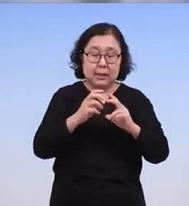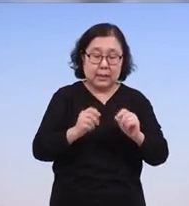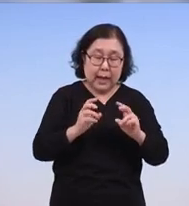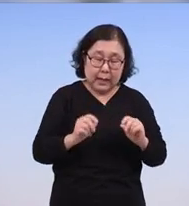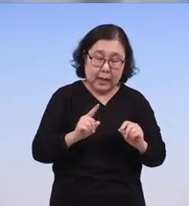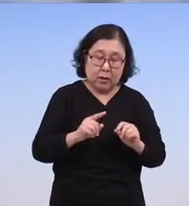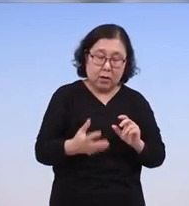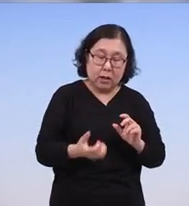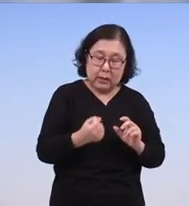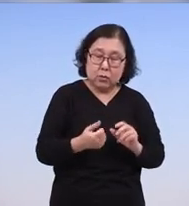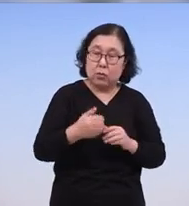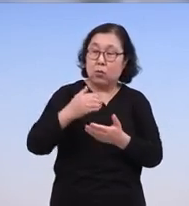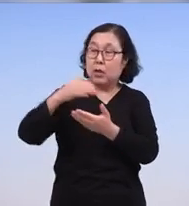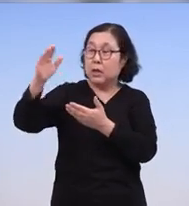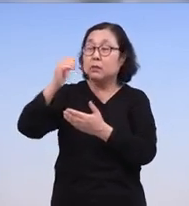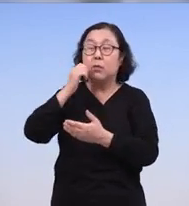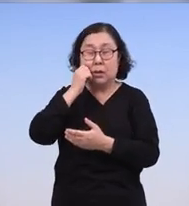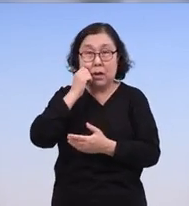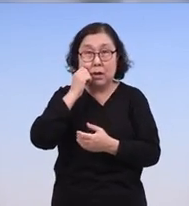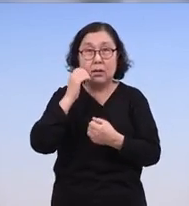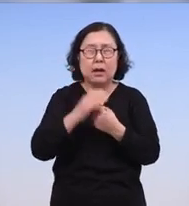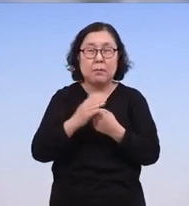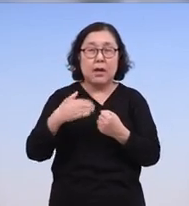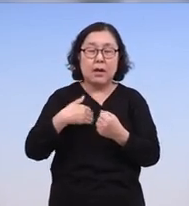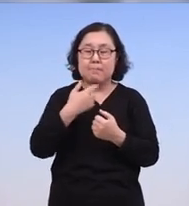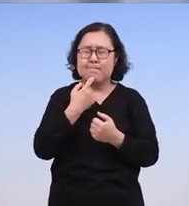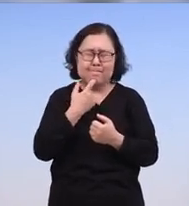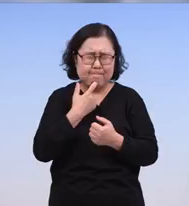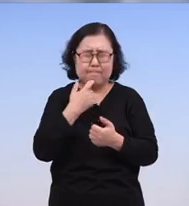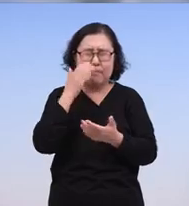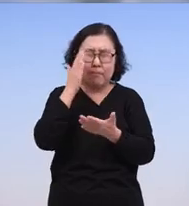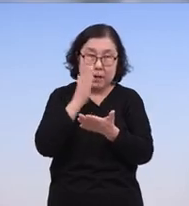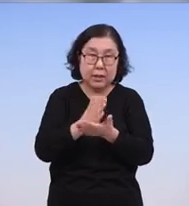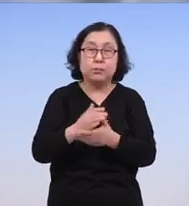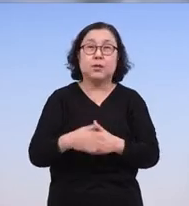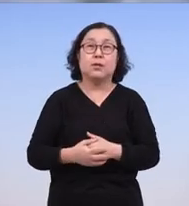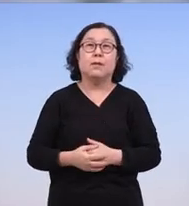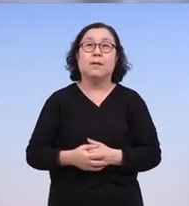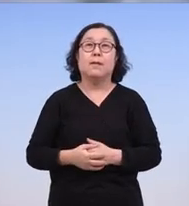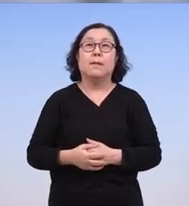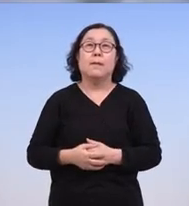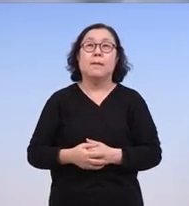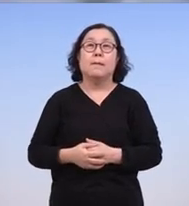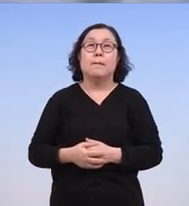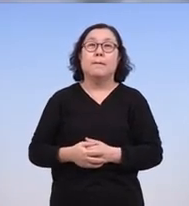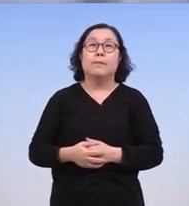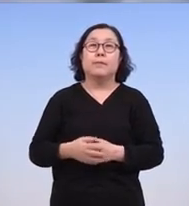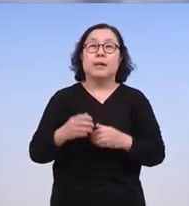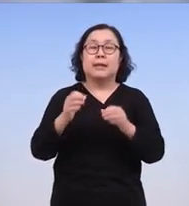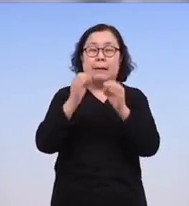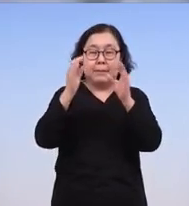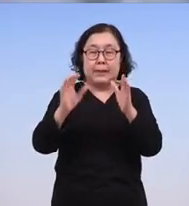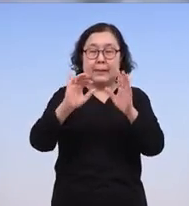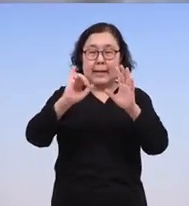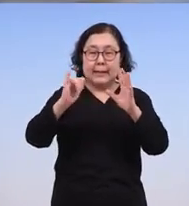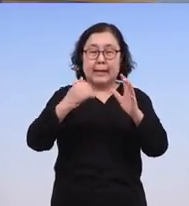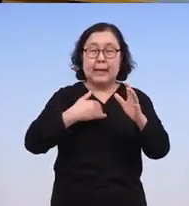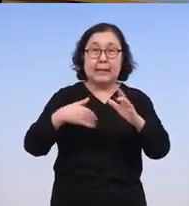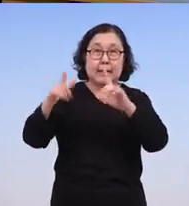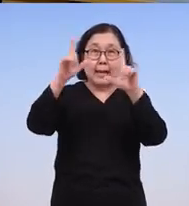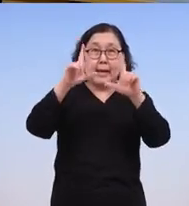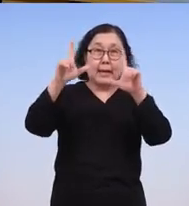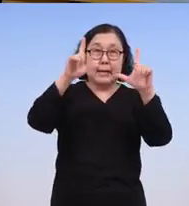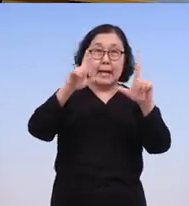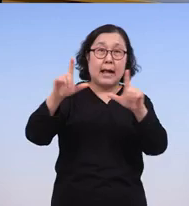이 땅은요 그렇게 집착하며 사는 것이 아니에요. 그래서 아까 우리 어른들 불렀던 찬양이 또 되뇌어지는데 1절에 이 찬양이요.